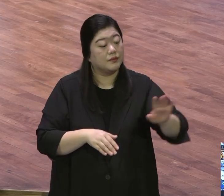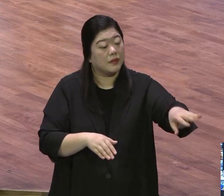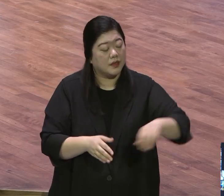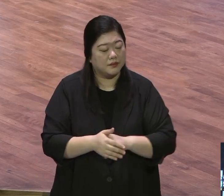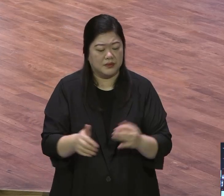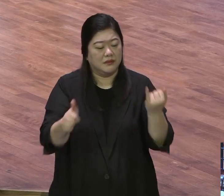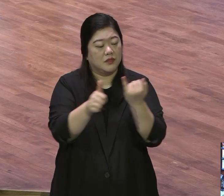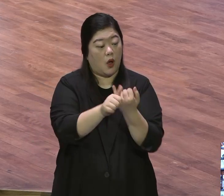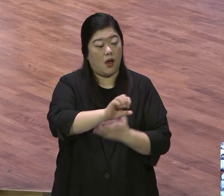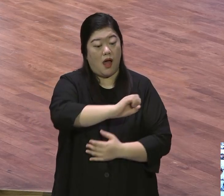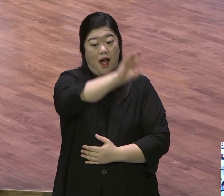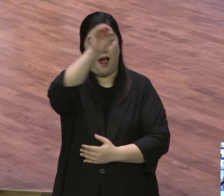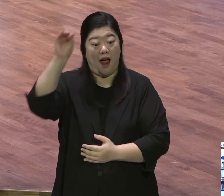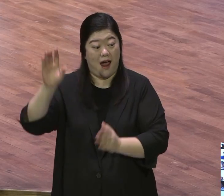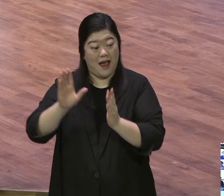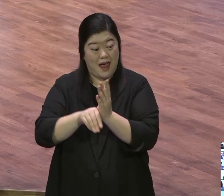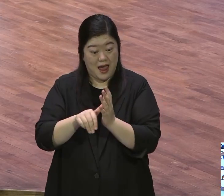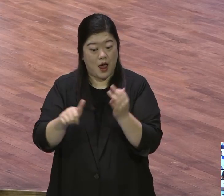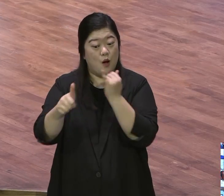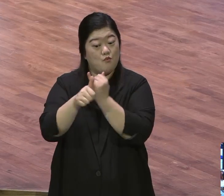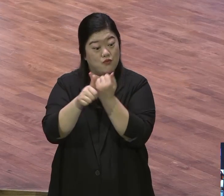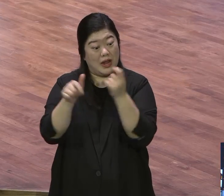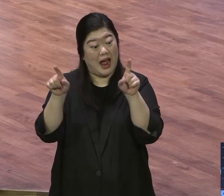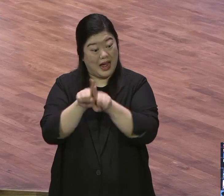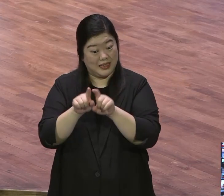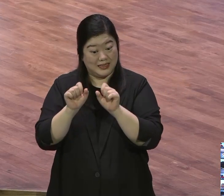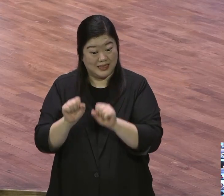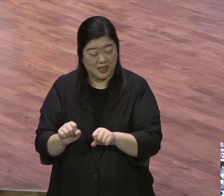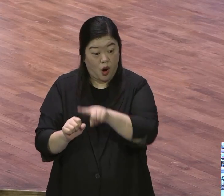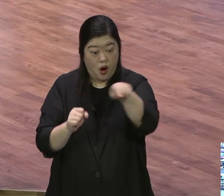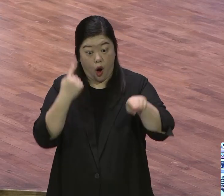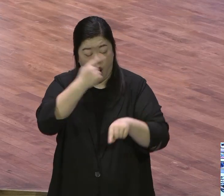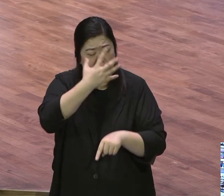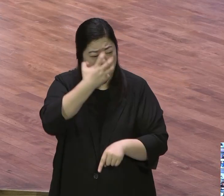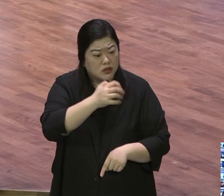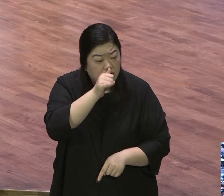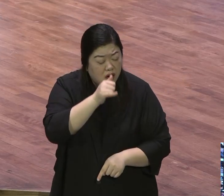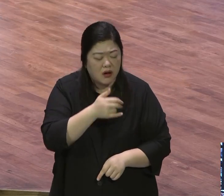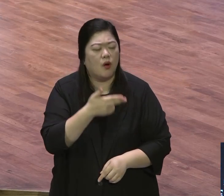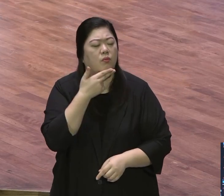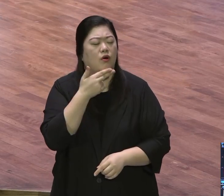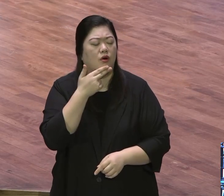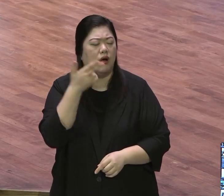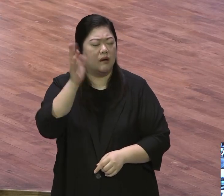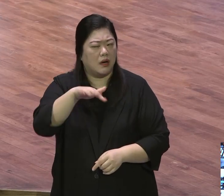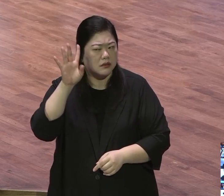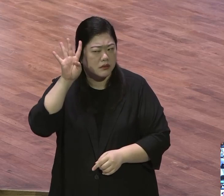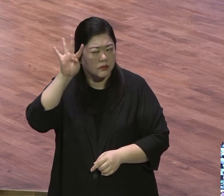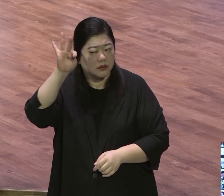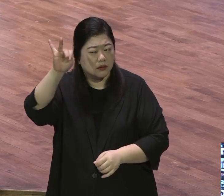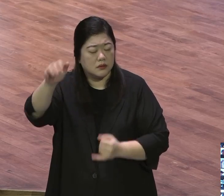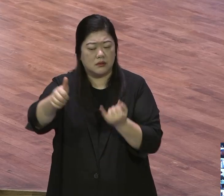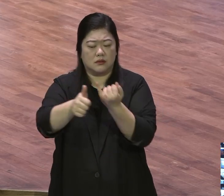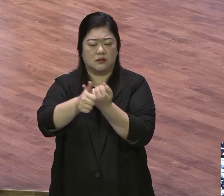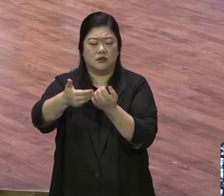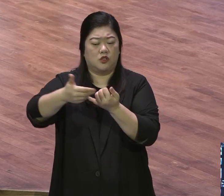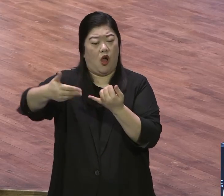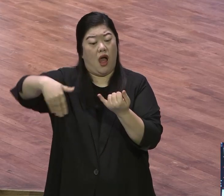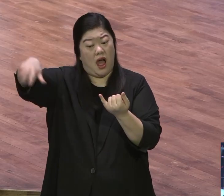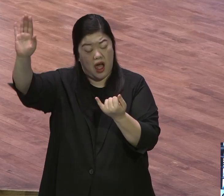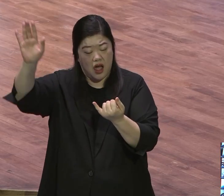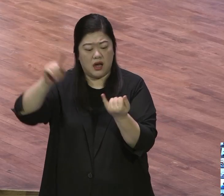신랑과 함께 있을 동안에 슬퍼할 수 있느냐 그러나 신랑을 뺏길 날이 이르니 그때는 검색할